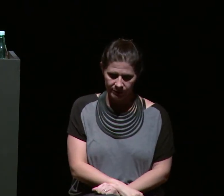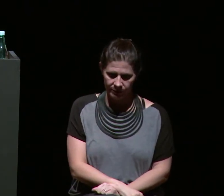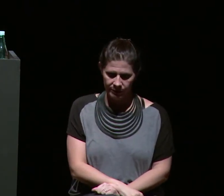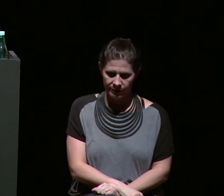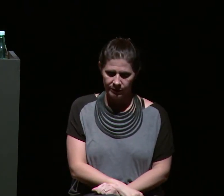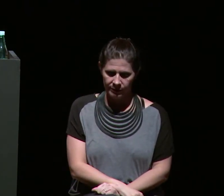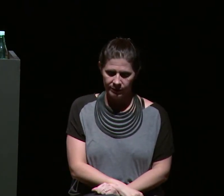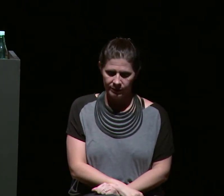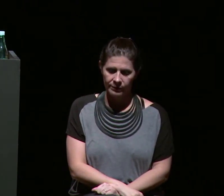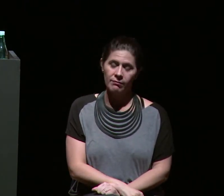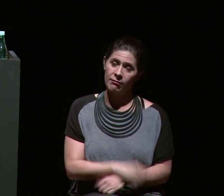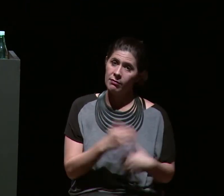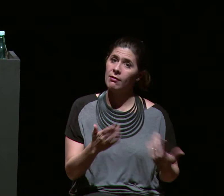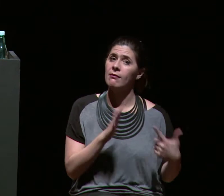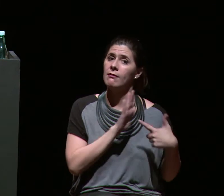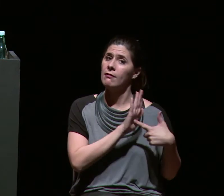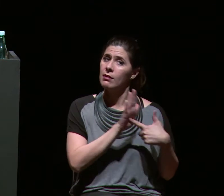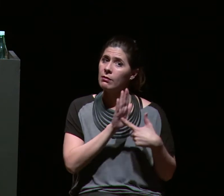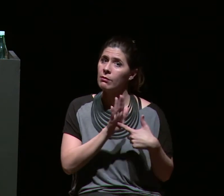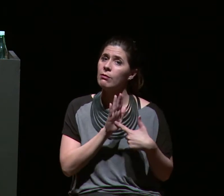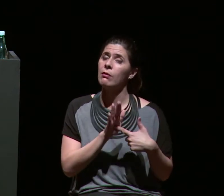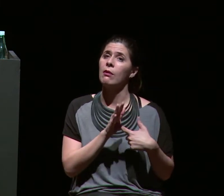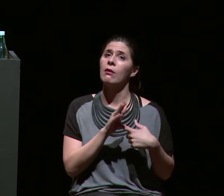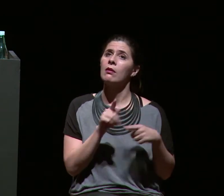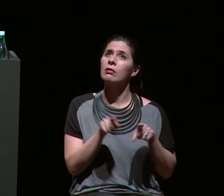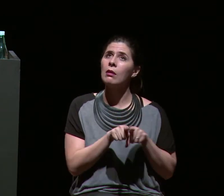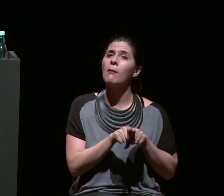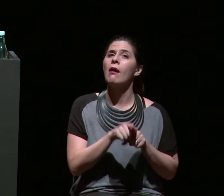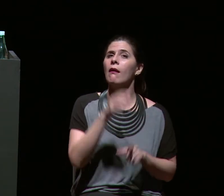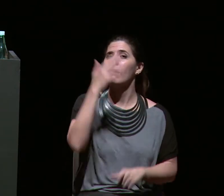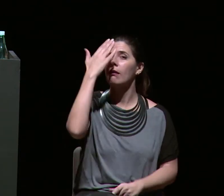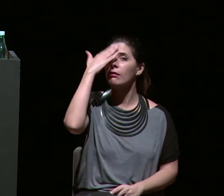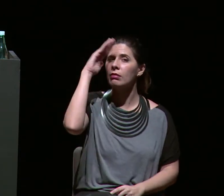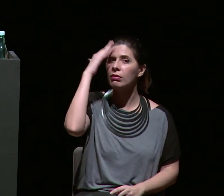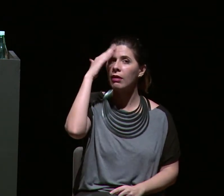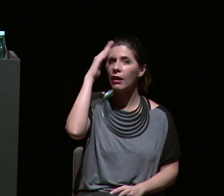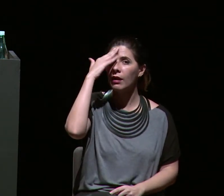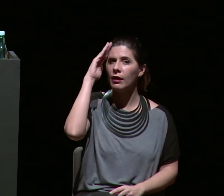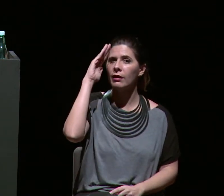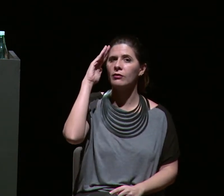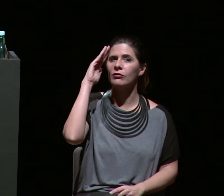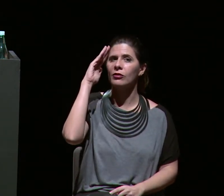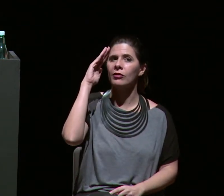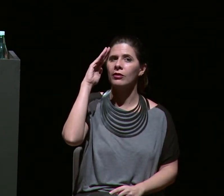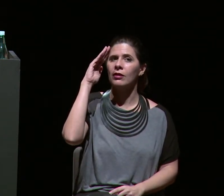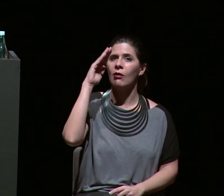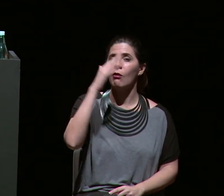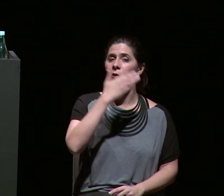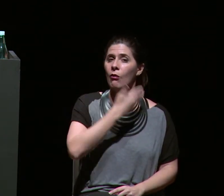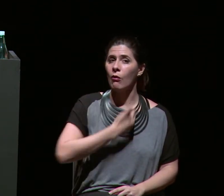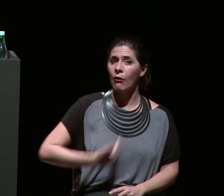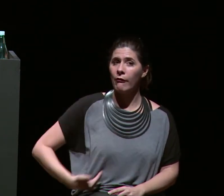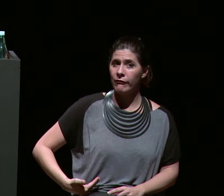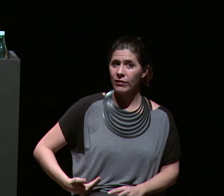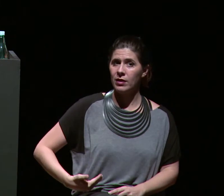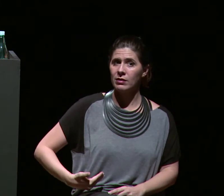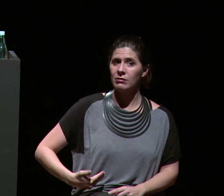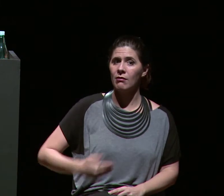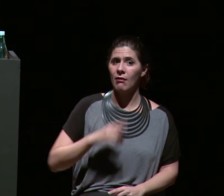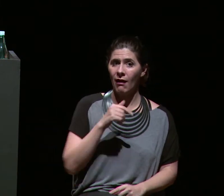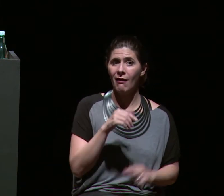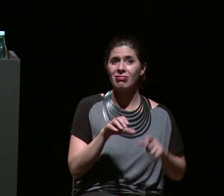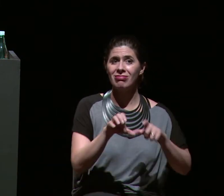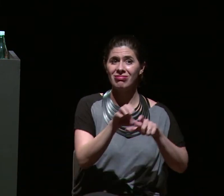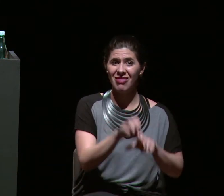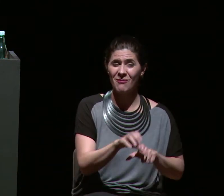expor e compreender a forma como o Estado capital é dependente da violência racial e, desta forma, como este Estado